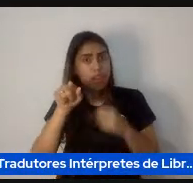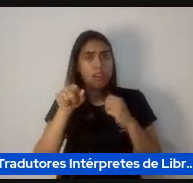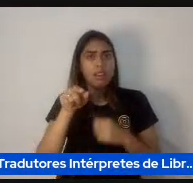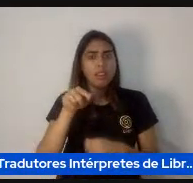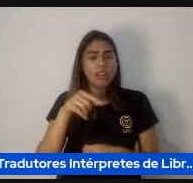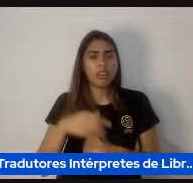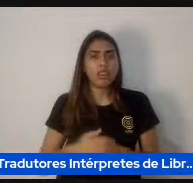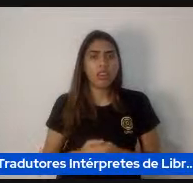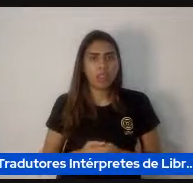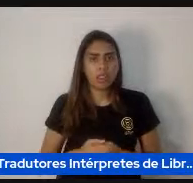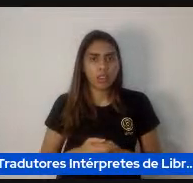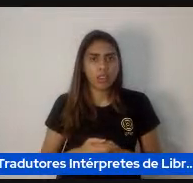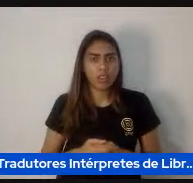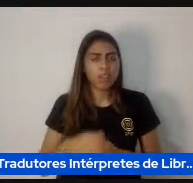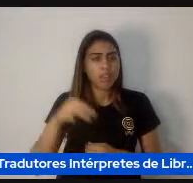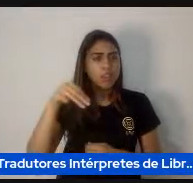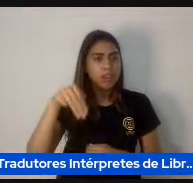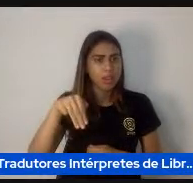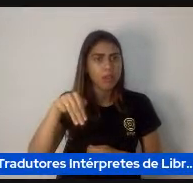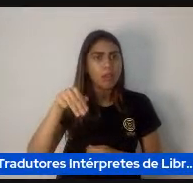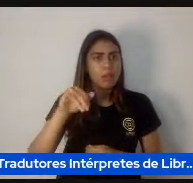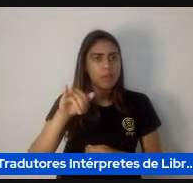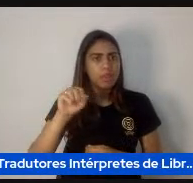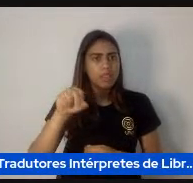eu luto mesmo.